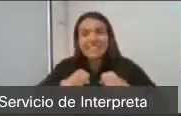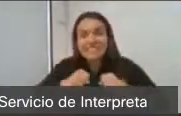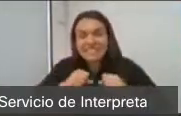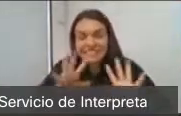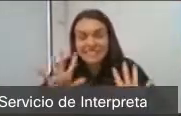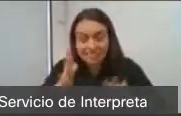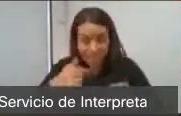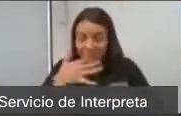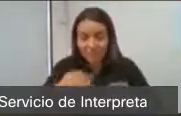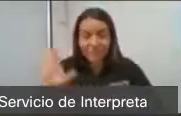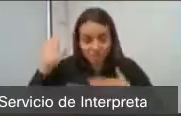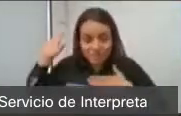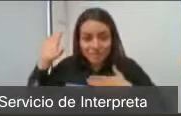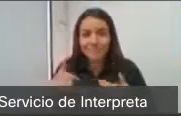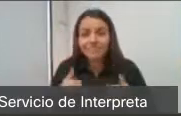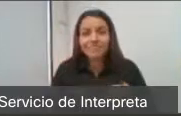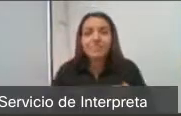prometo.